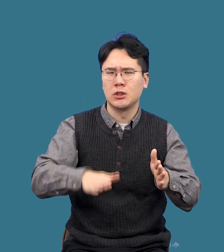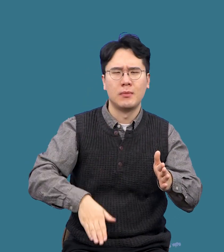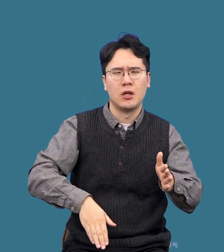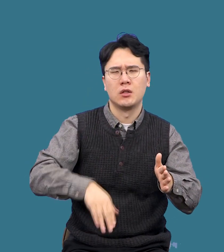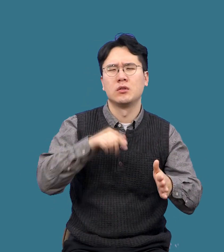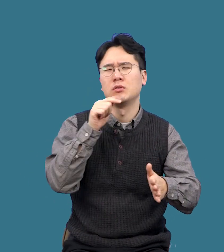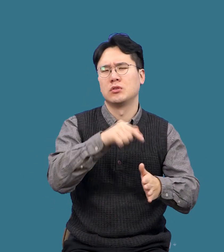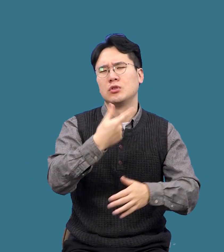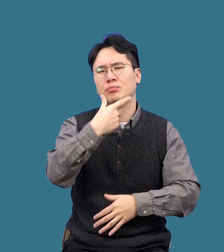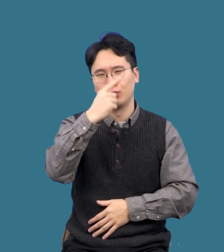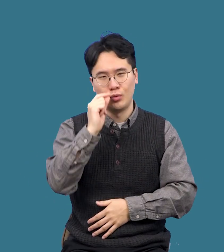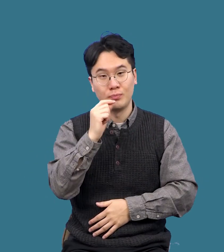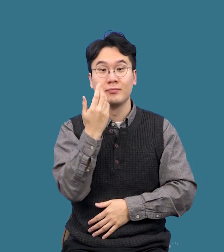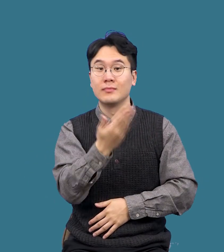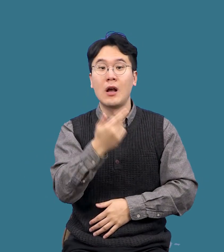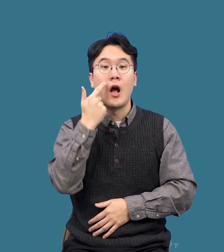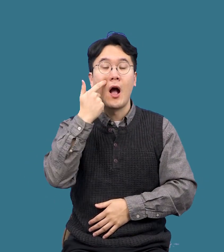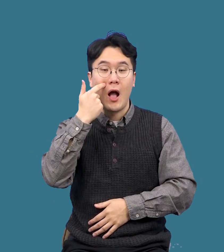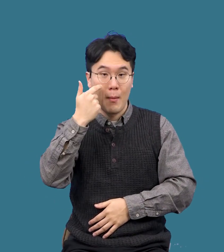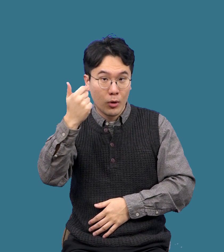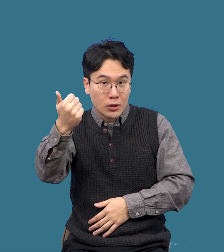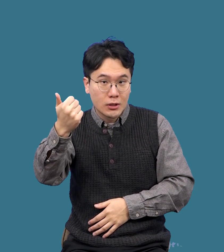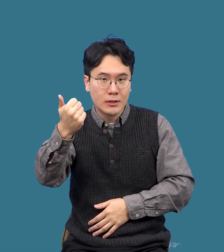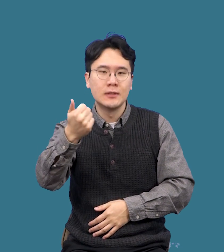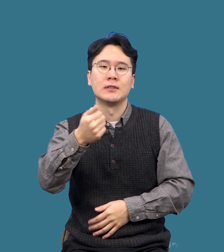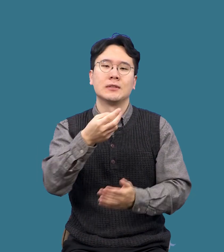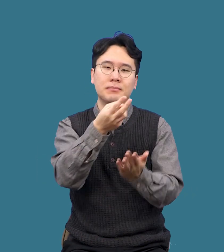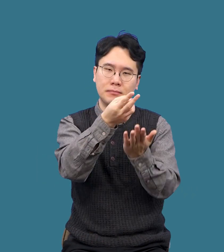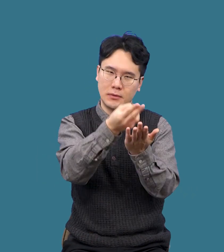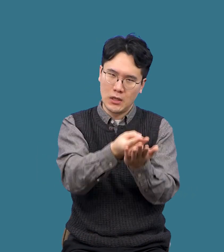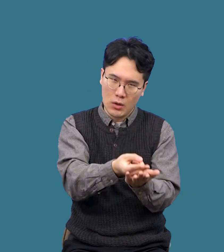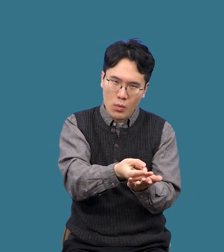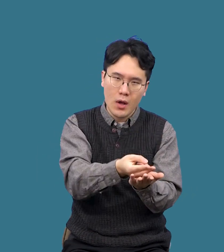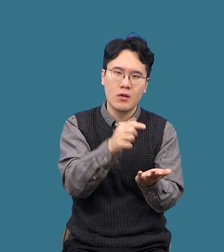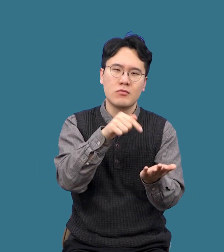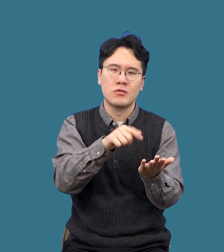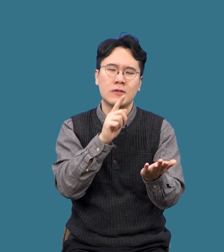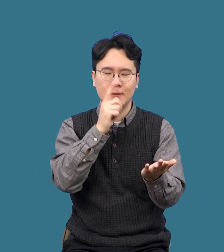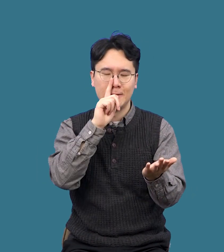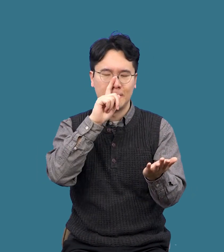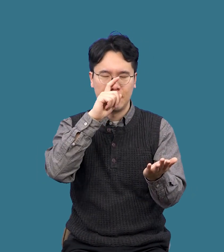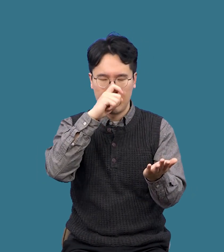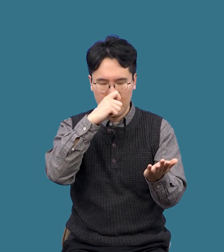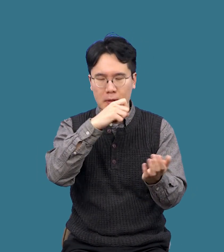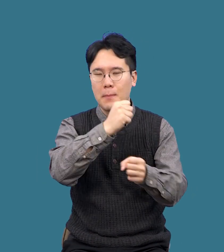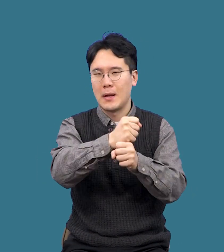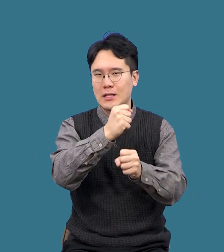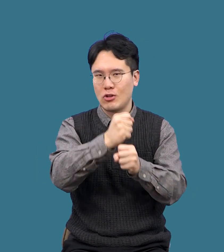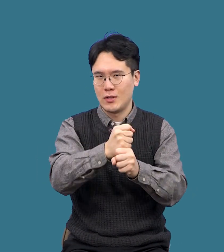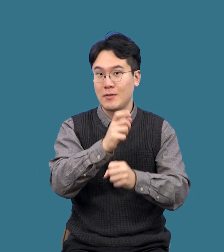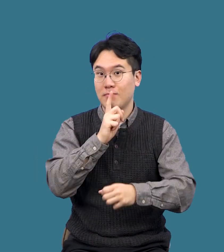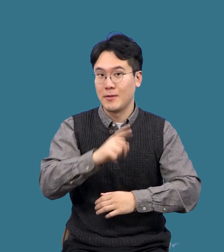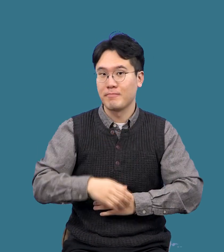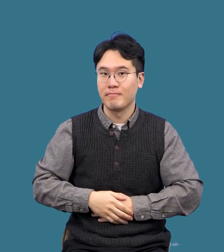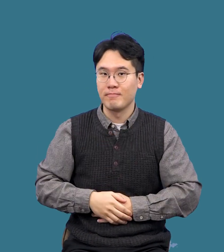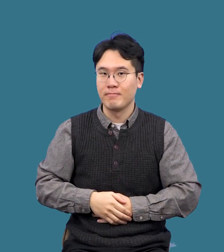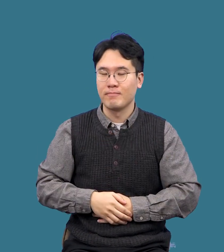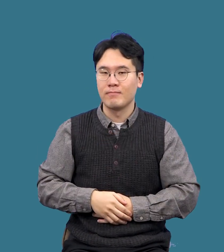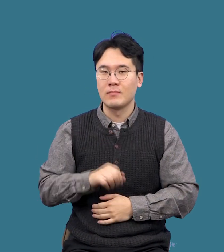올라 더럽혔습니다. 그가 범죄했다는 것입니다. 그래서 그 특권을 잃어버렸다는